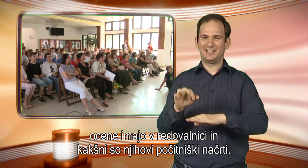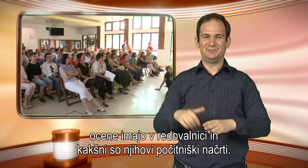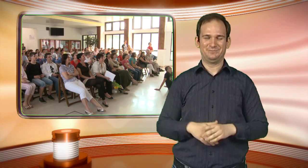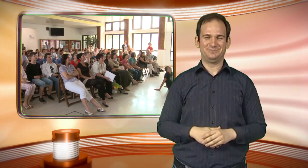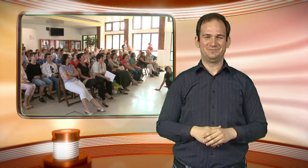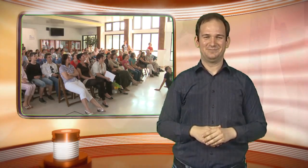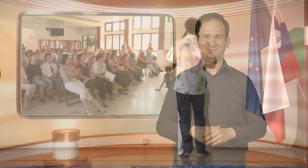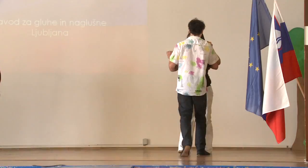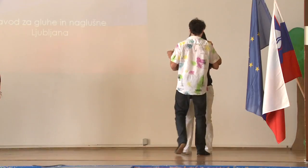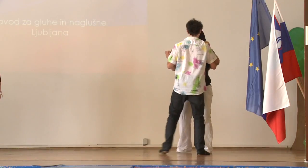načrti.